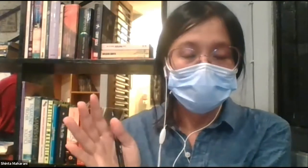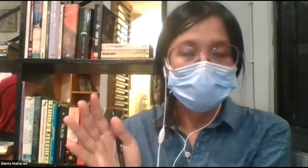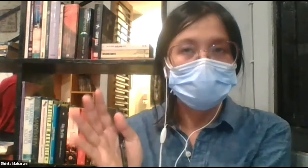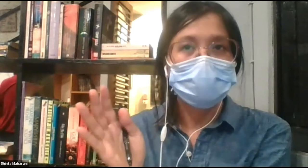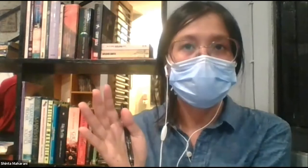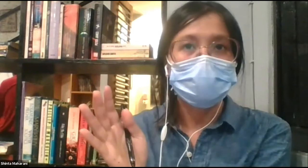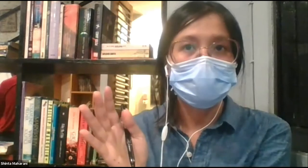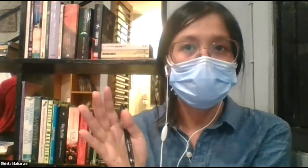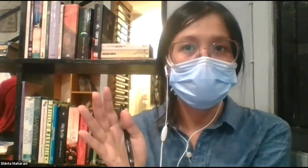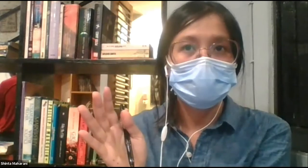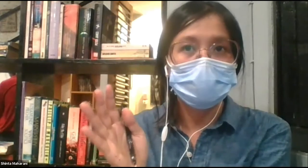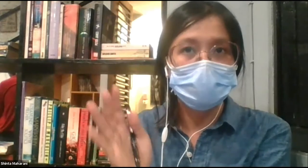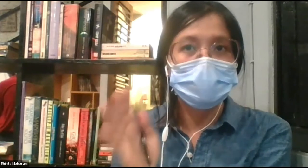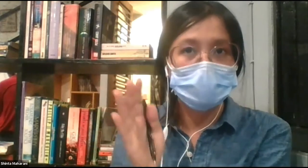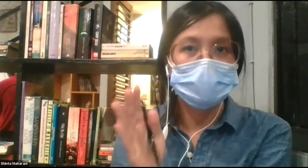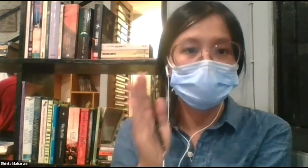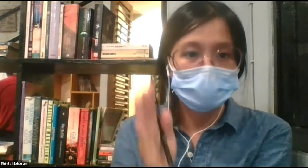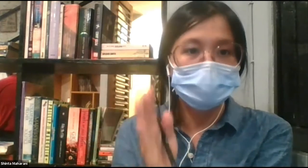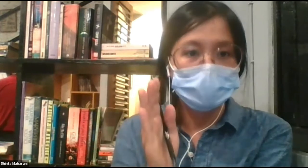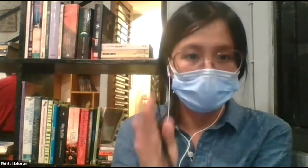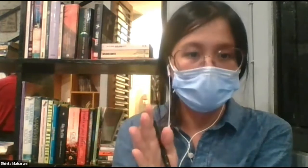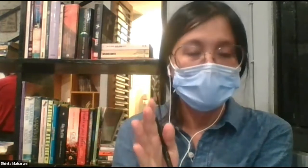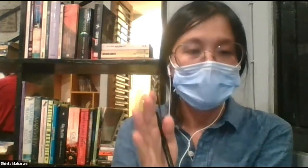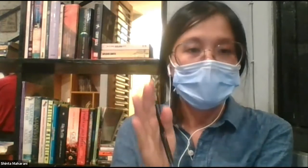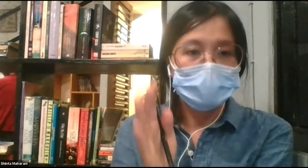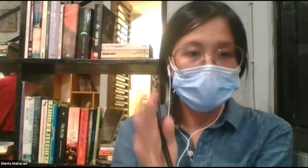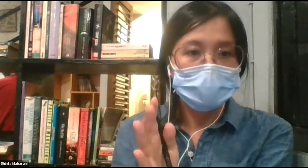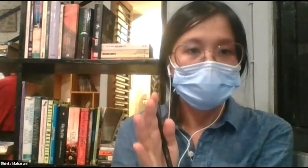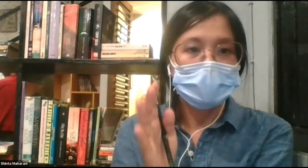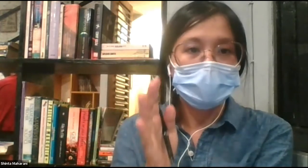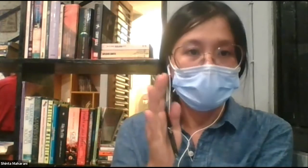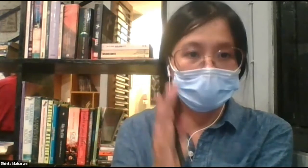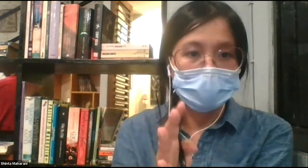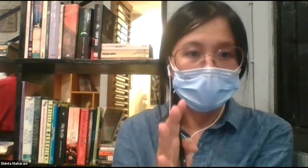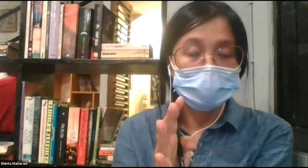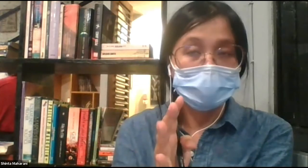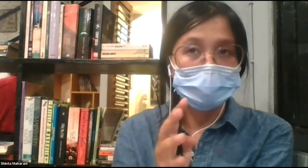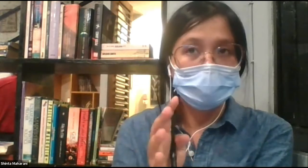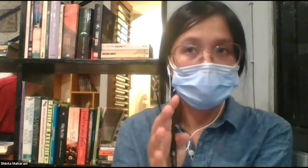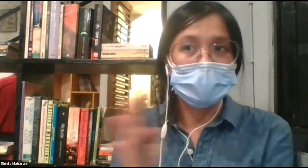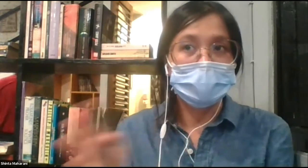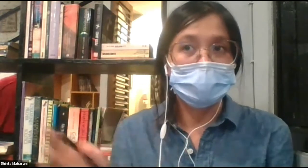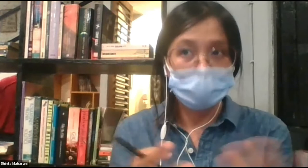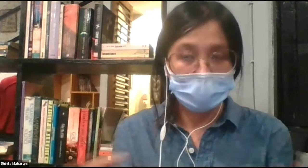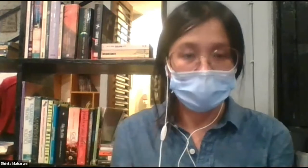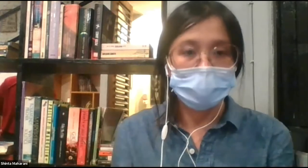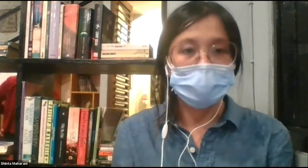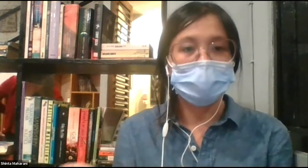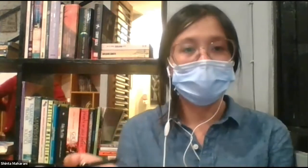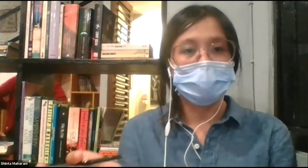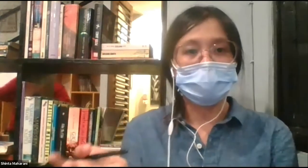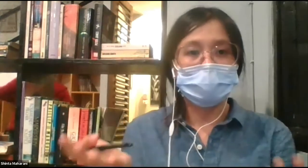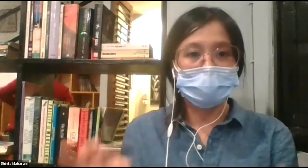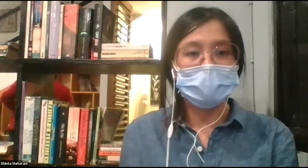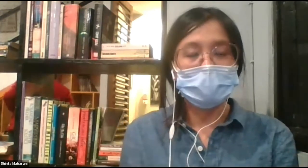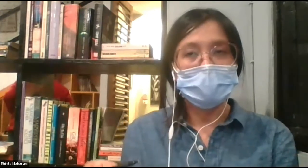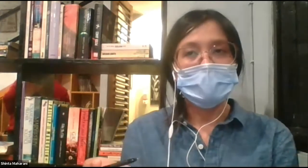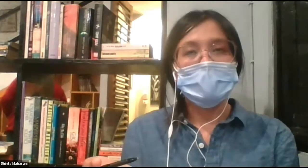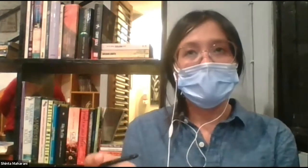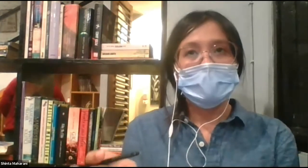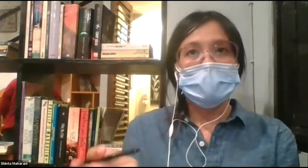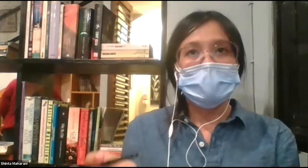lagi kita bisa menulis feature di media online sebagai ruang